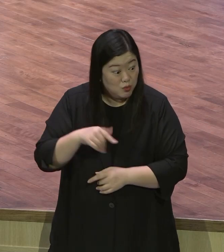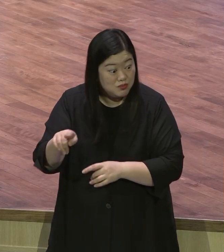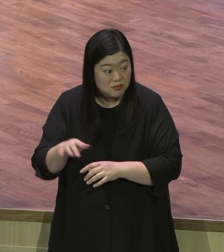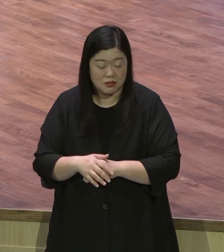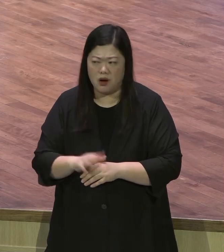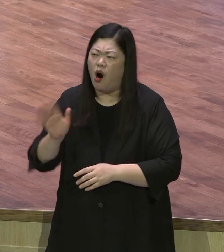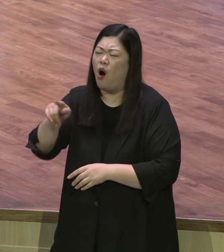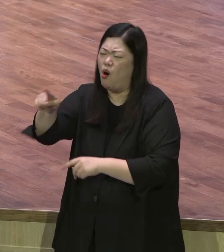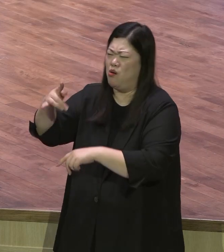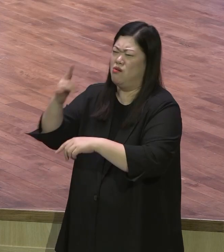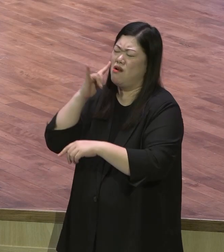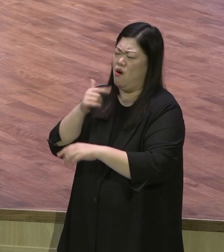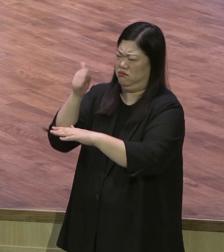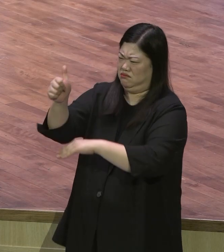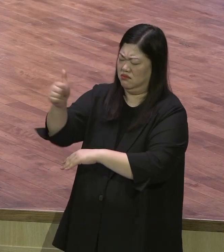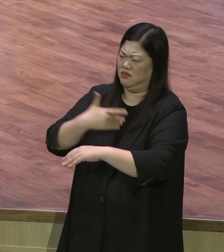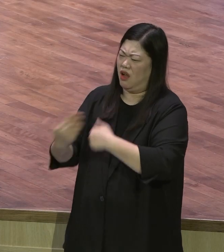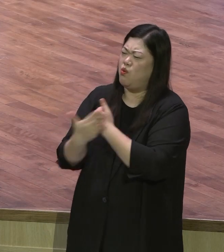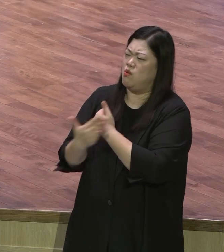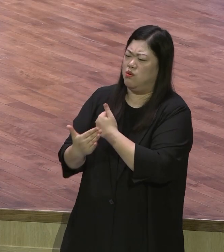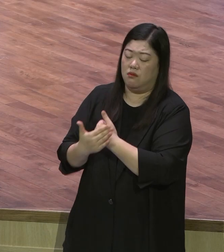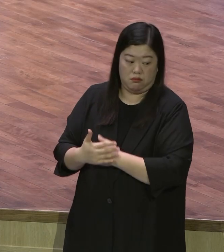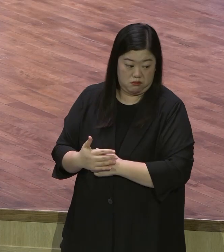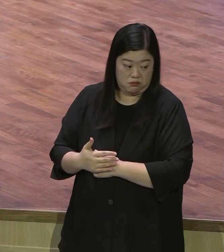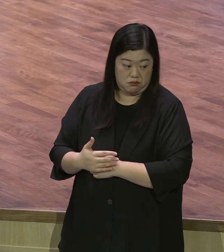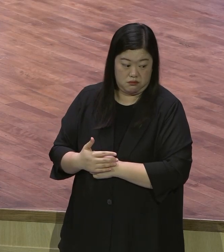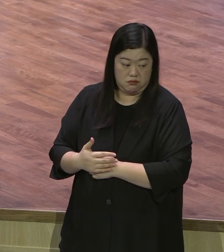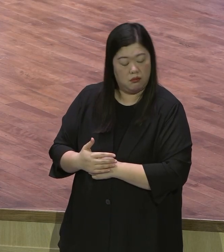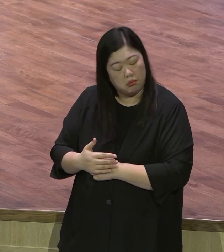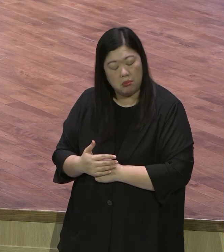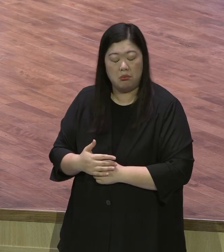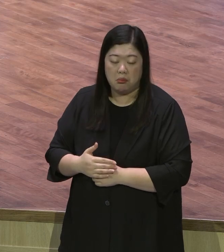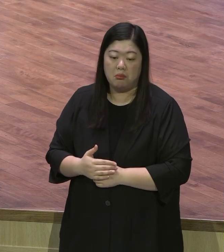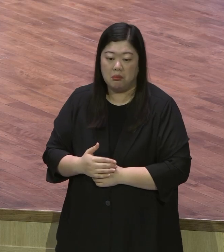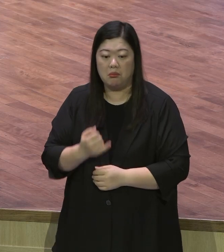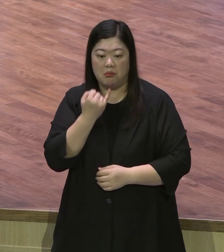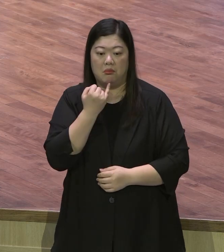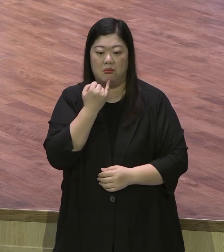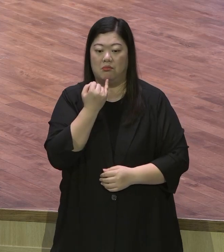후손들이 서밋이 안 될 수 있겠습니까? 영적으로 무장하고 있는데 지금.